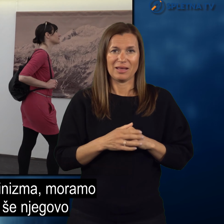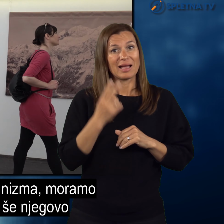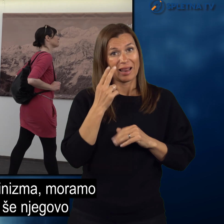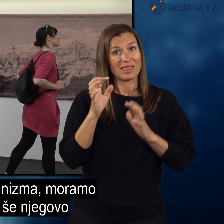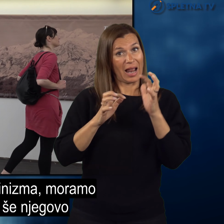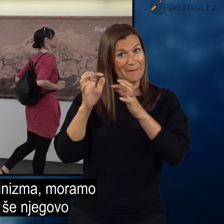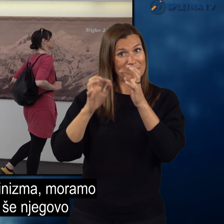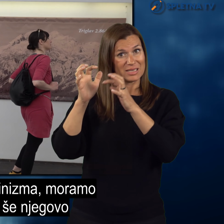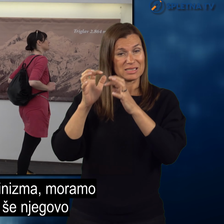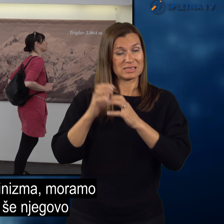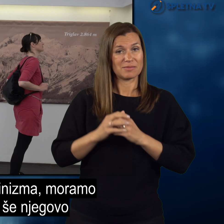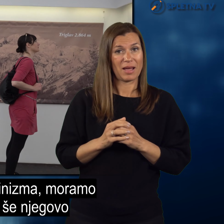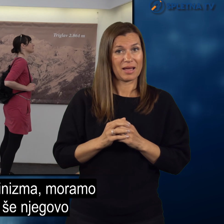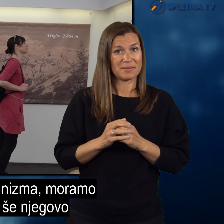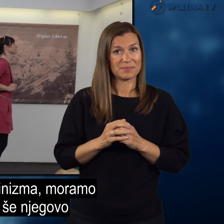Kar se tiče alpinizma,